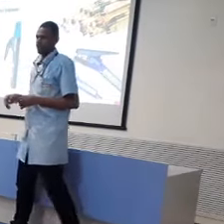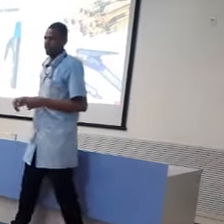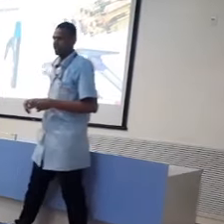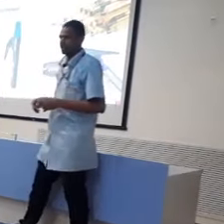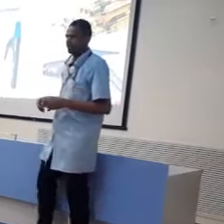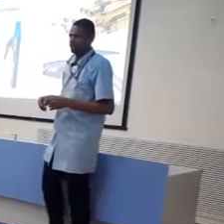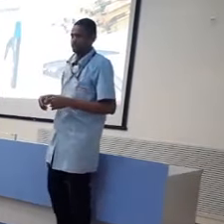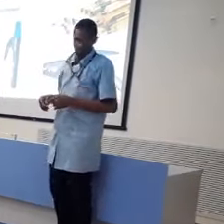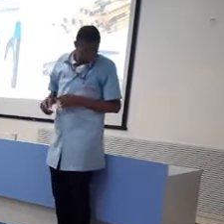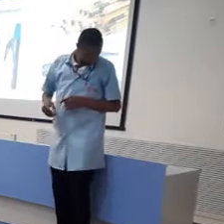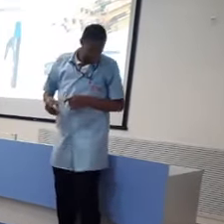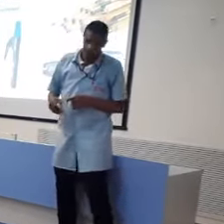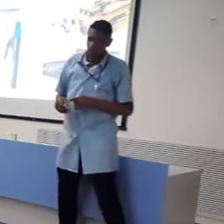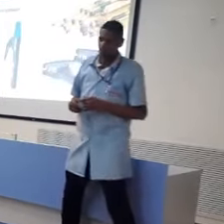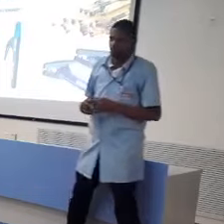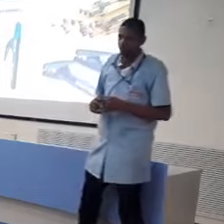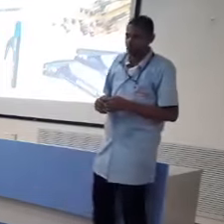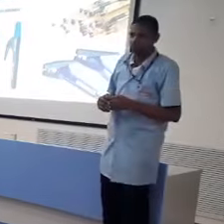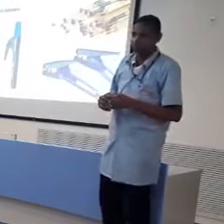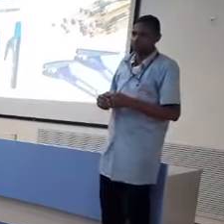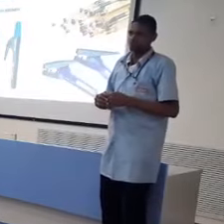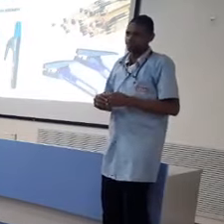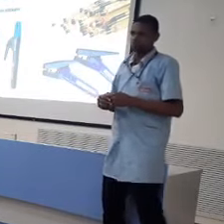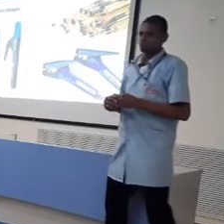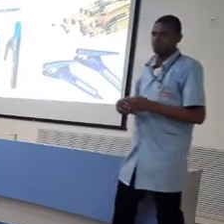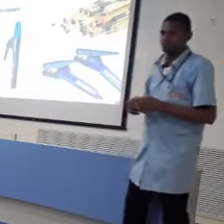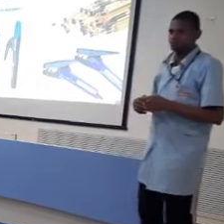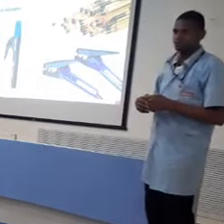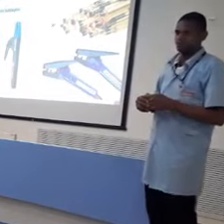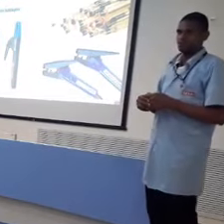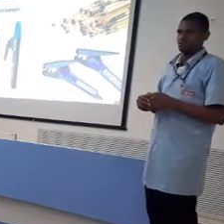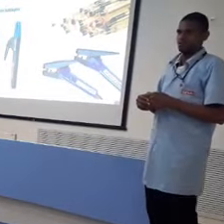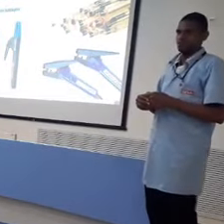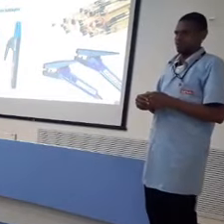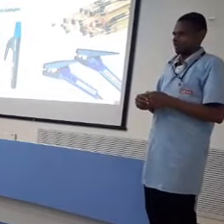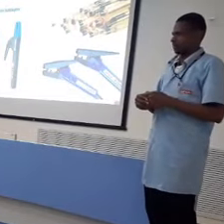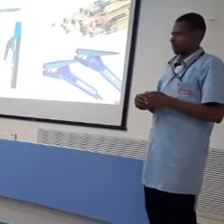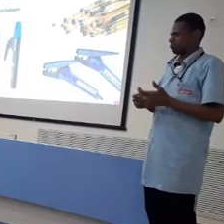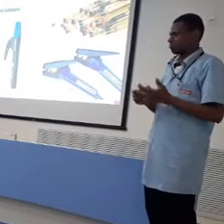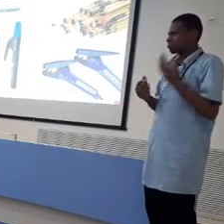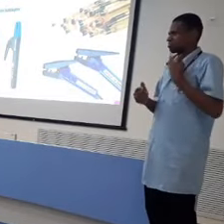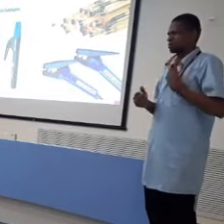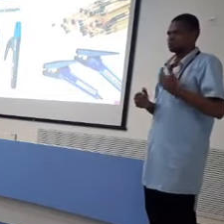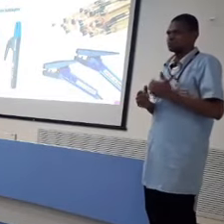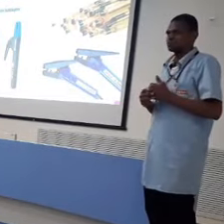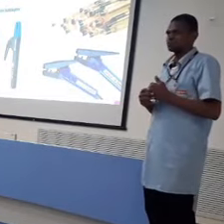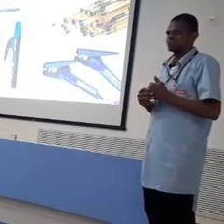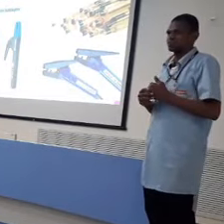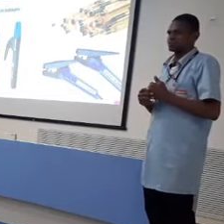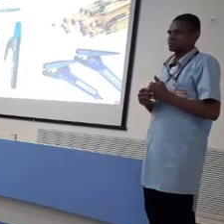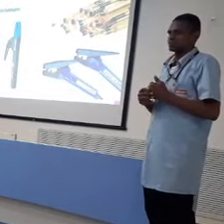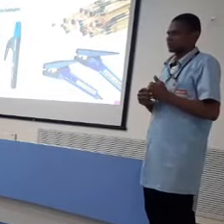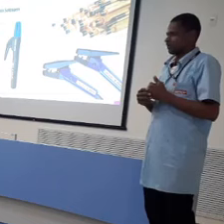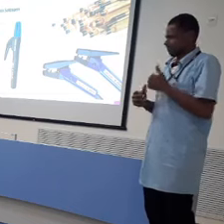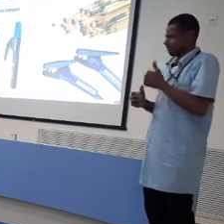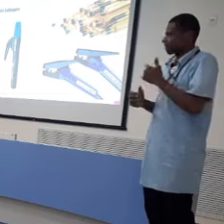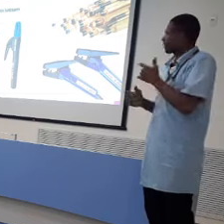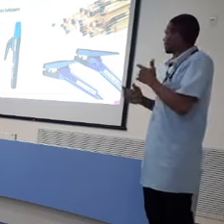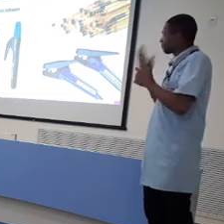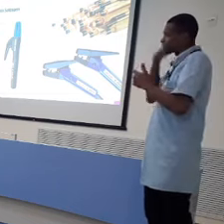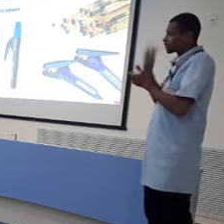Bom, a Binzel, pessoal, ela primeiramente foi constituída como uma empresa de tochas, né? Tochas e acessórios, e hoje